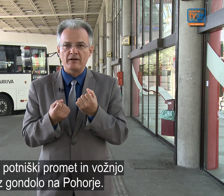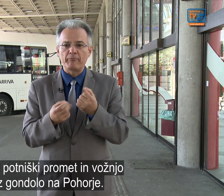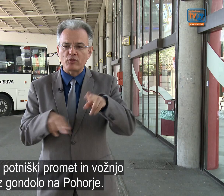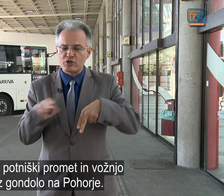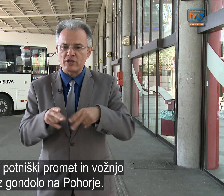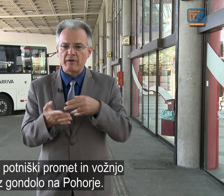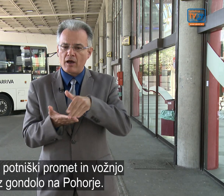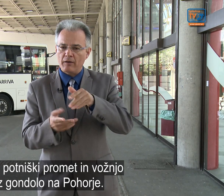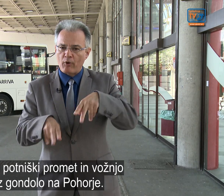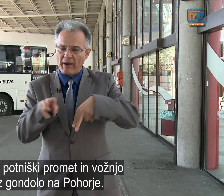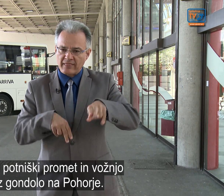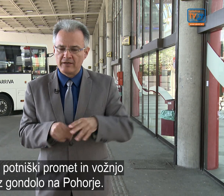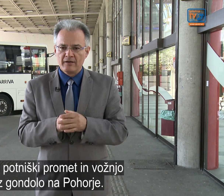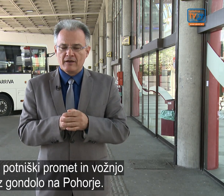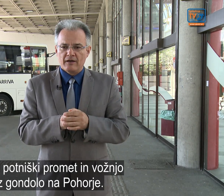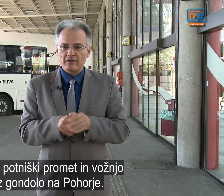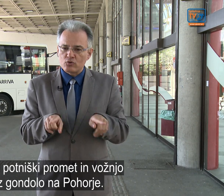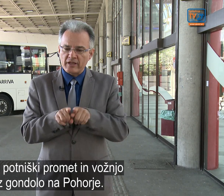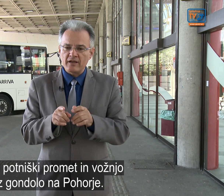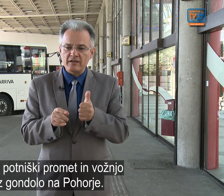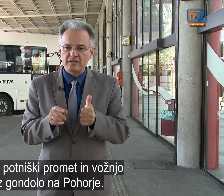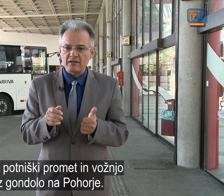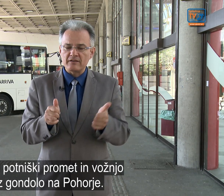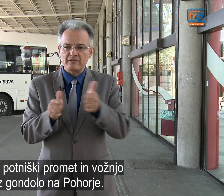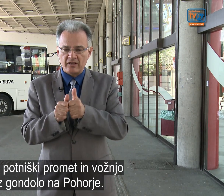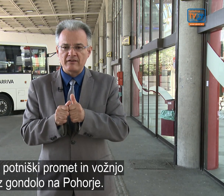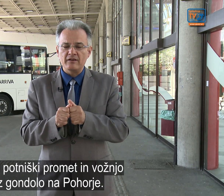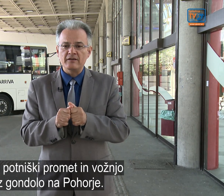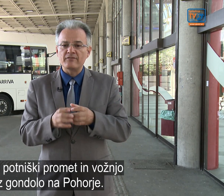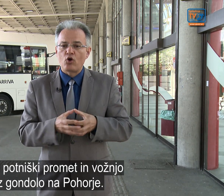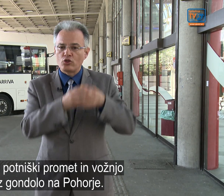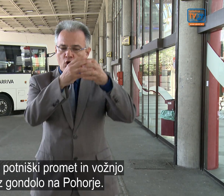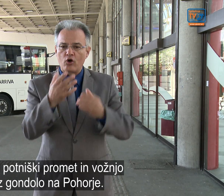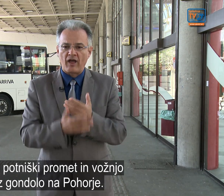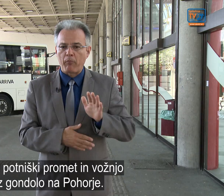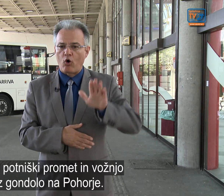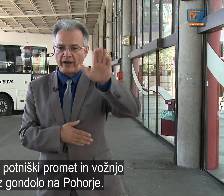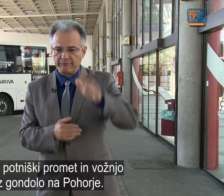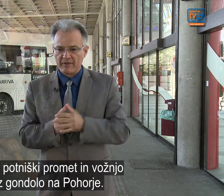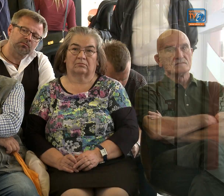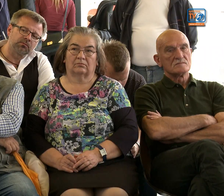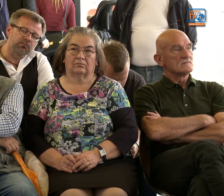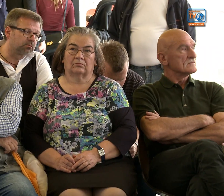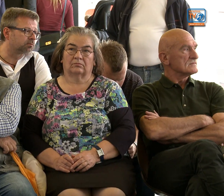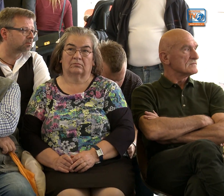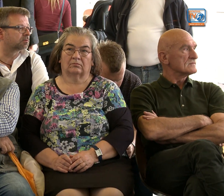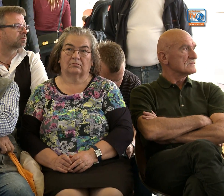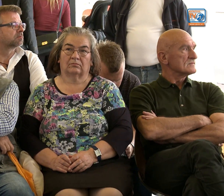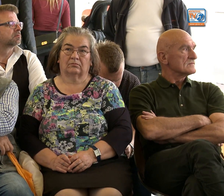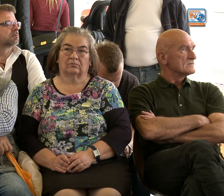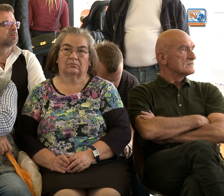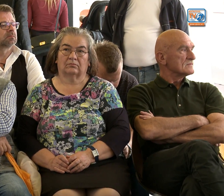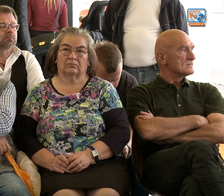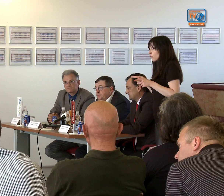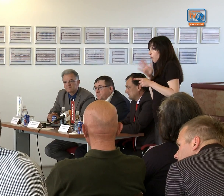javni potniški promet. Tudi z gondolo na Pohorje.